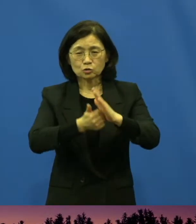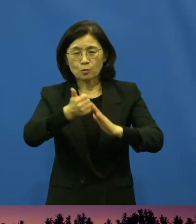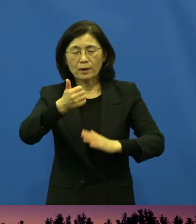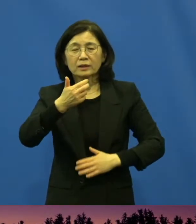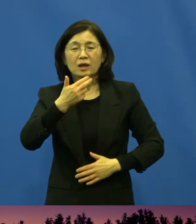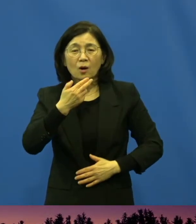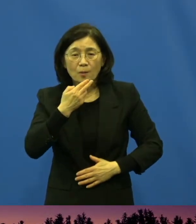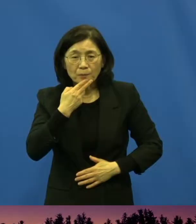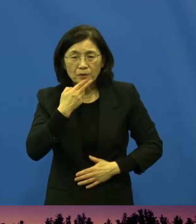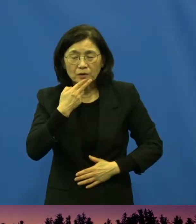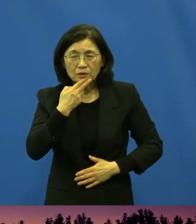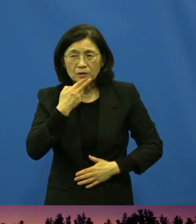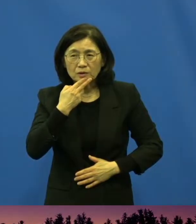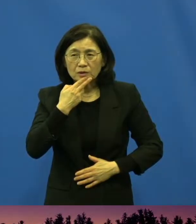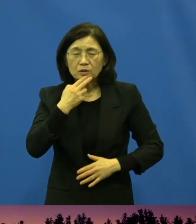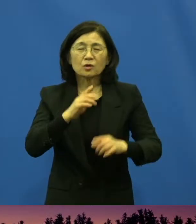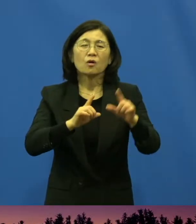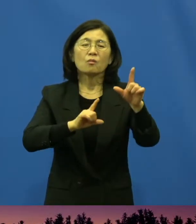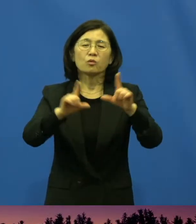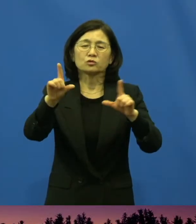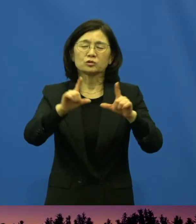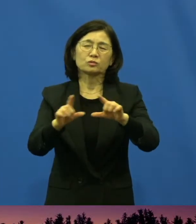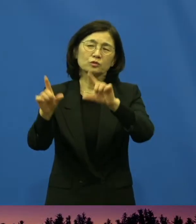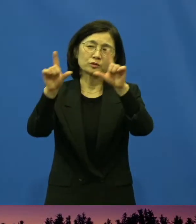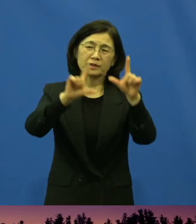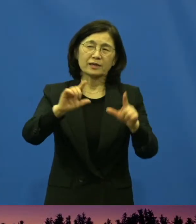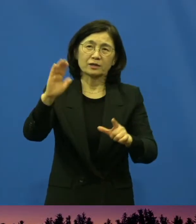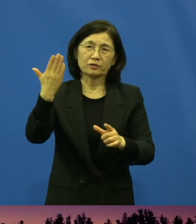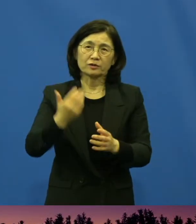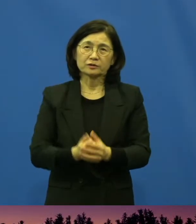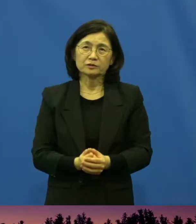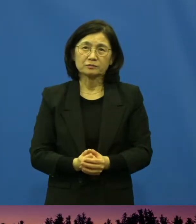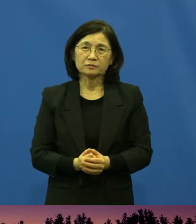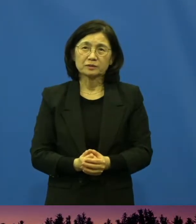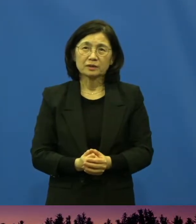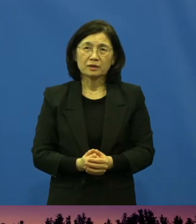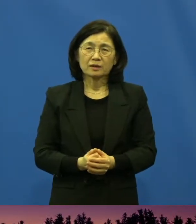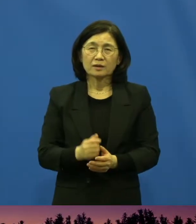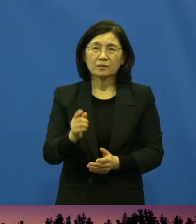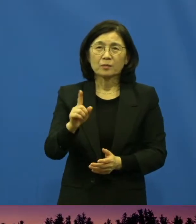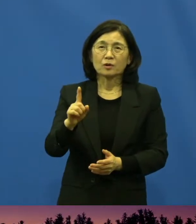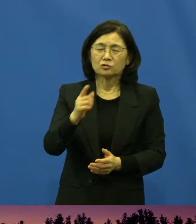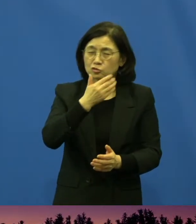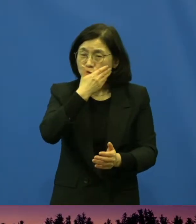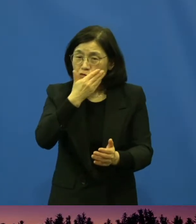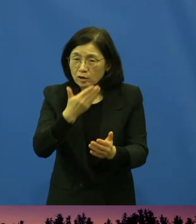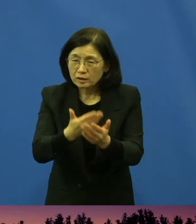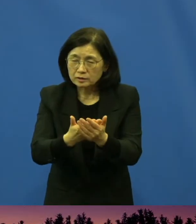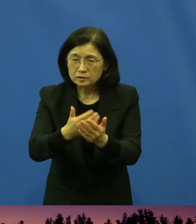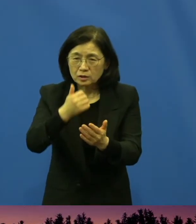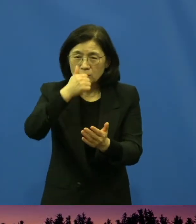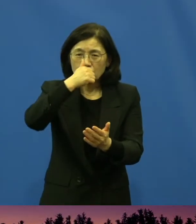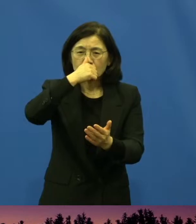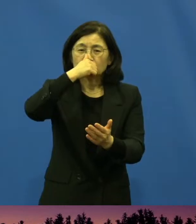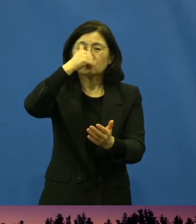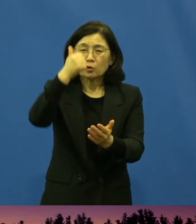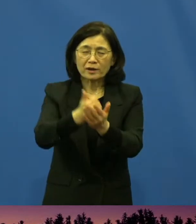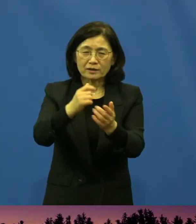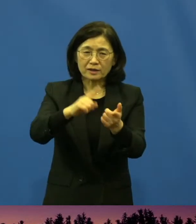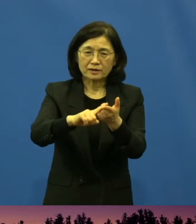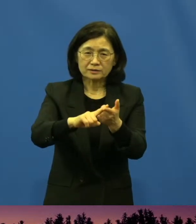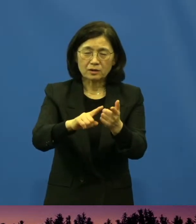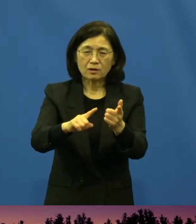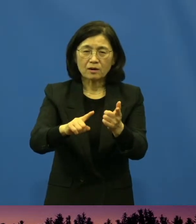상태. 특별히 여기에서 핵심은 뭐냐면 죄에 대한 태도예요. 죄에 대해서 이전에는 매우 적극적이었다는